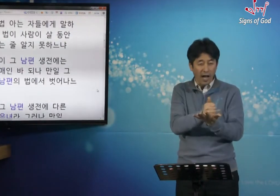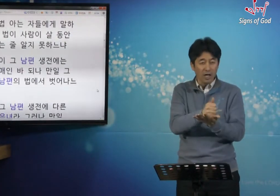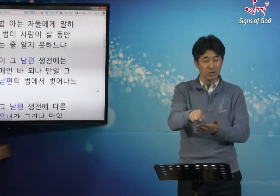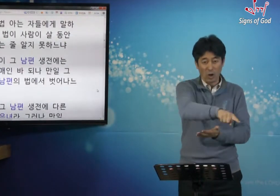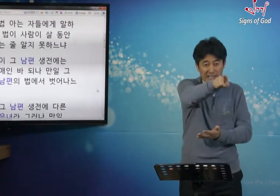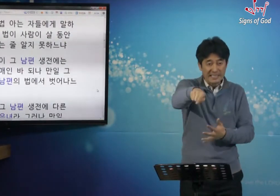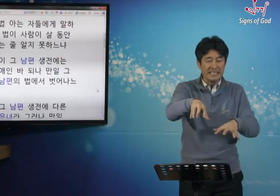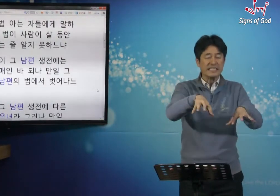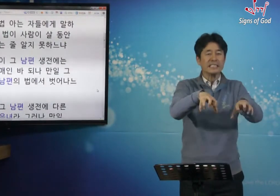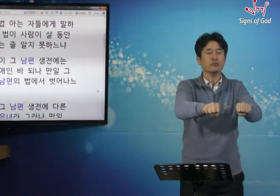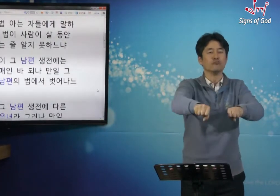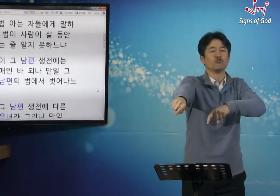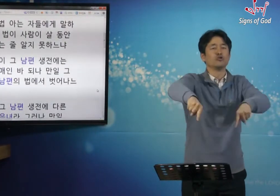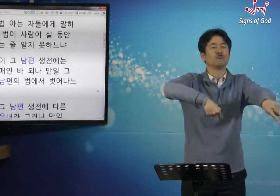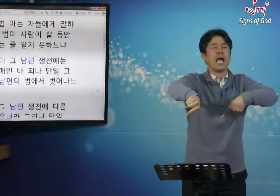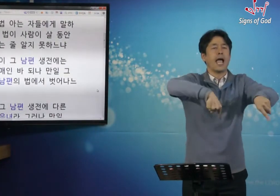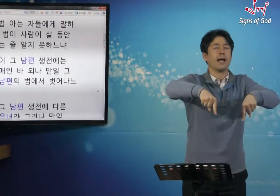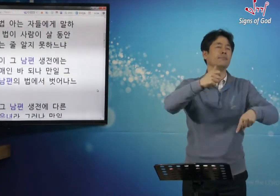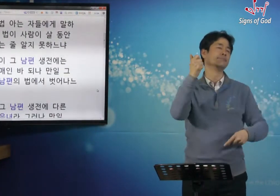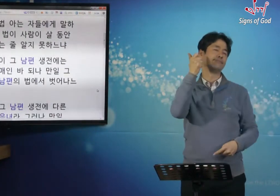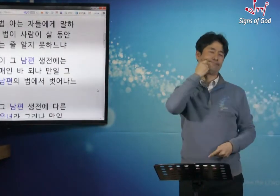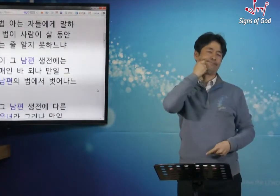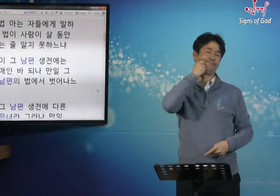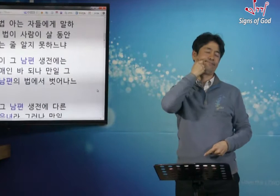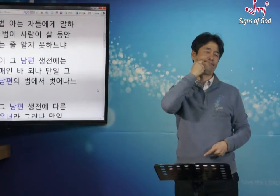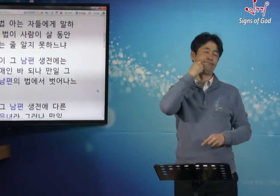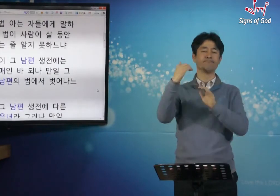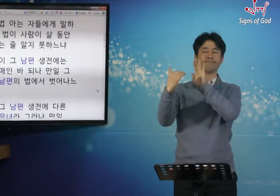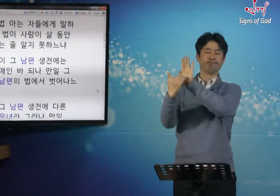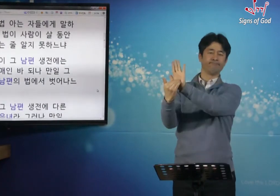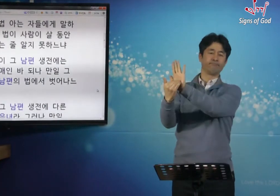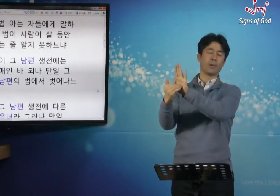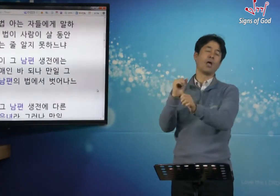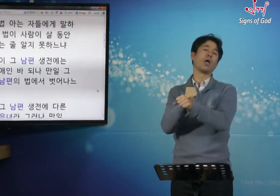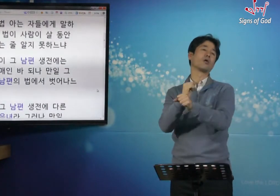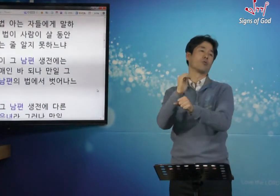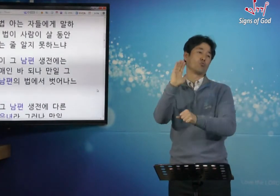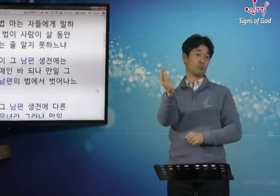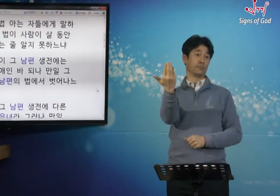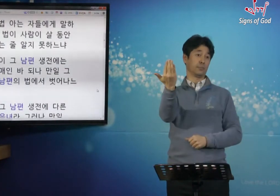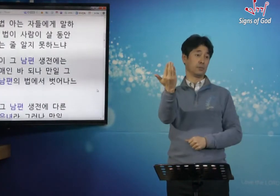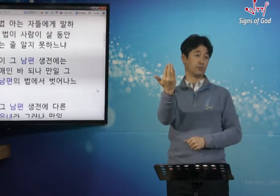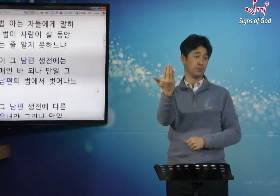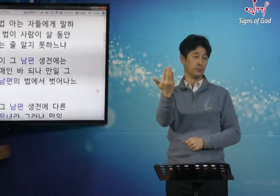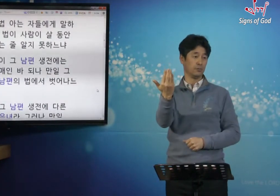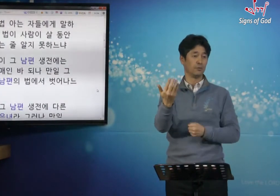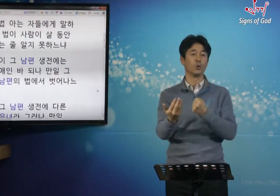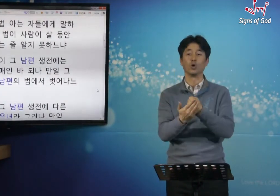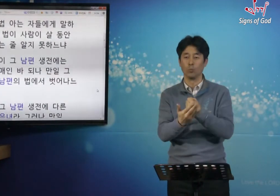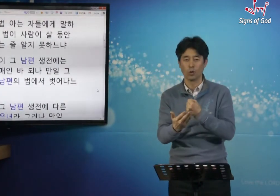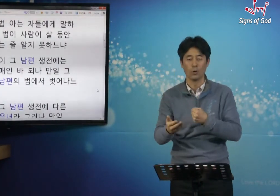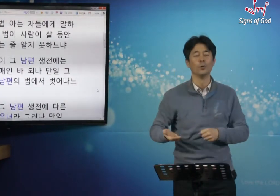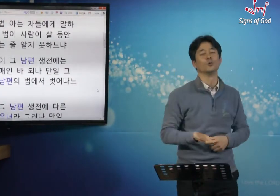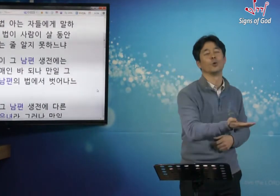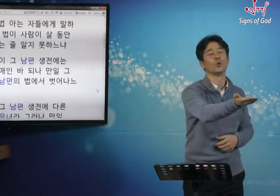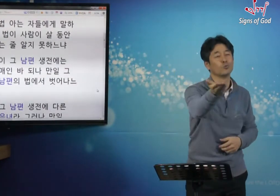않게 하셨다는 것이죠. 죄가 우리를 주장하지 못하게 하셨다는 것이죠. 그렇기